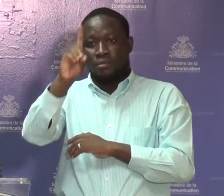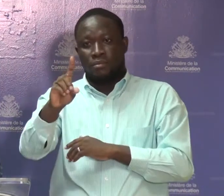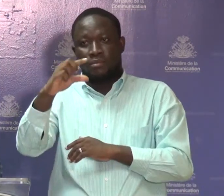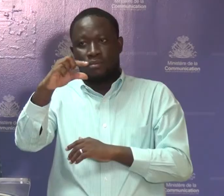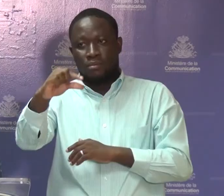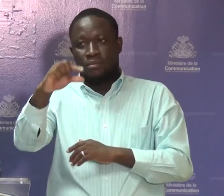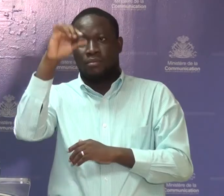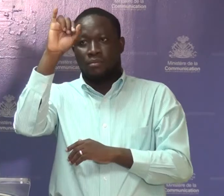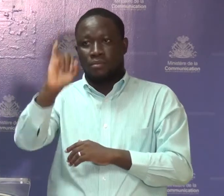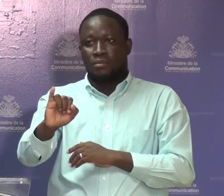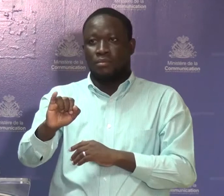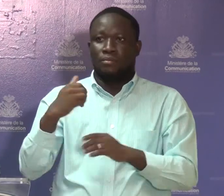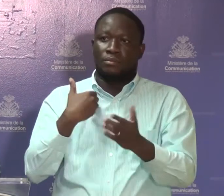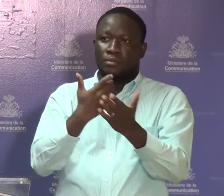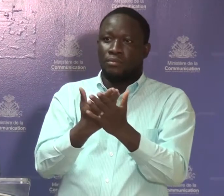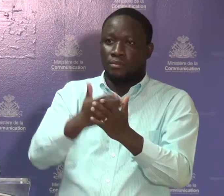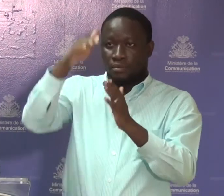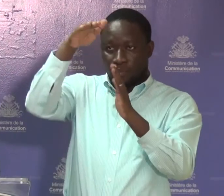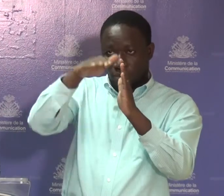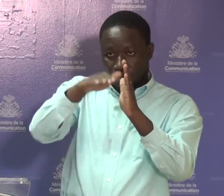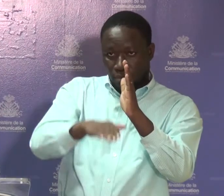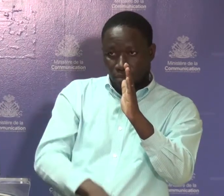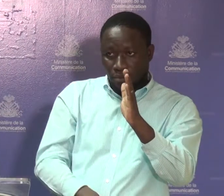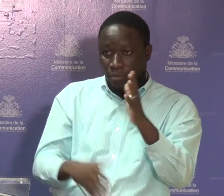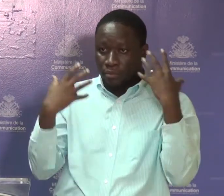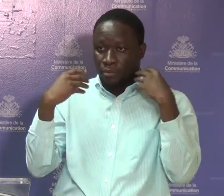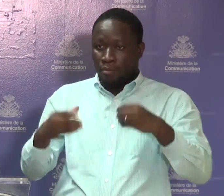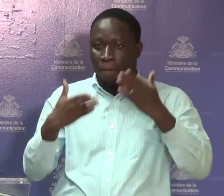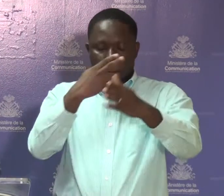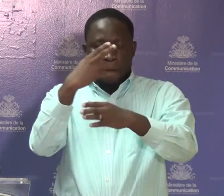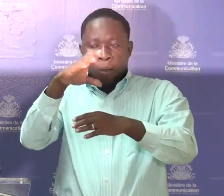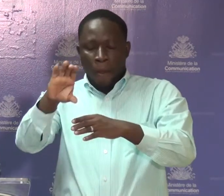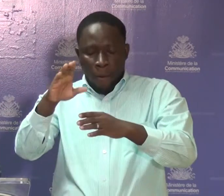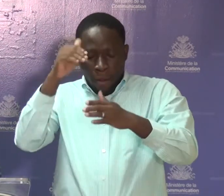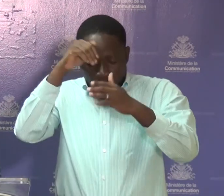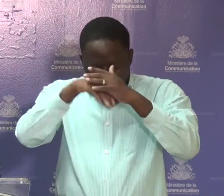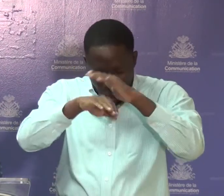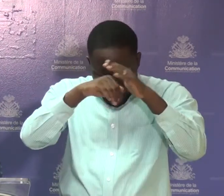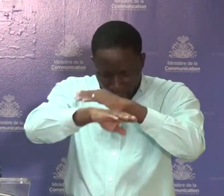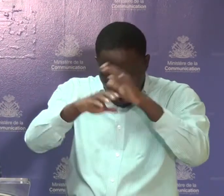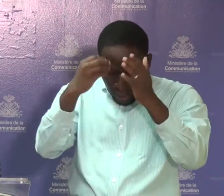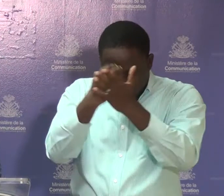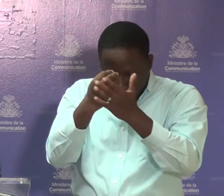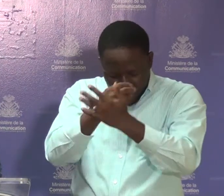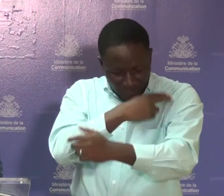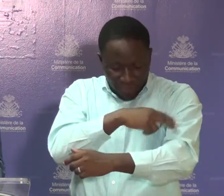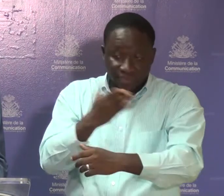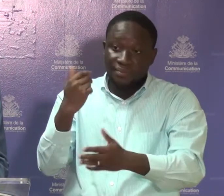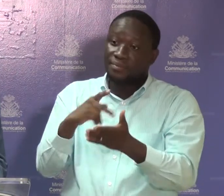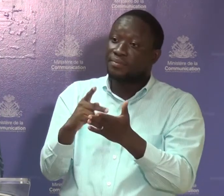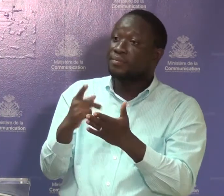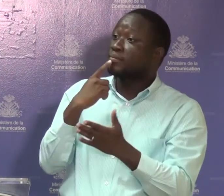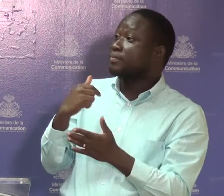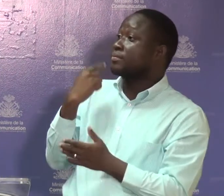privé, déduit les soins que elle a besoin dans la charge qui va passer pour l'hôpital SAA.